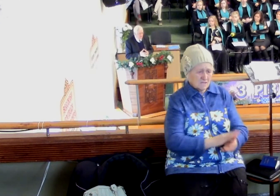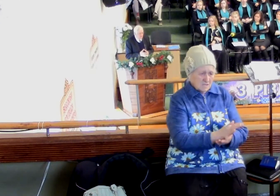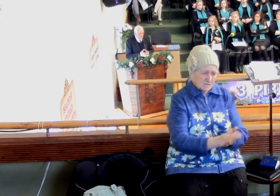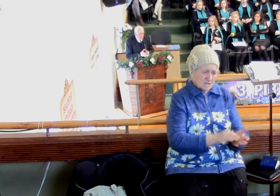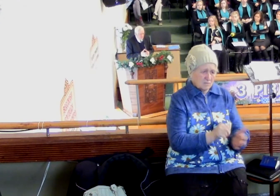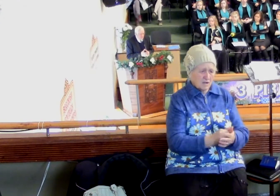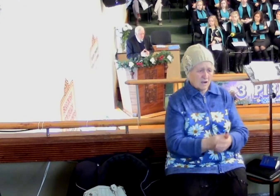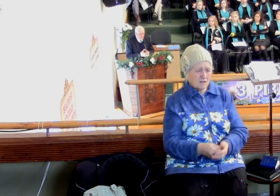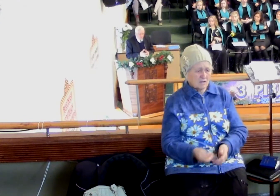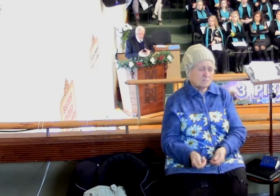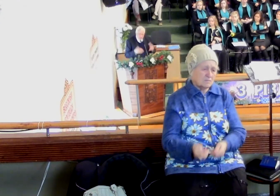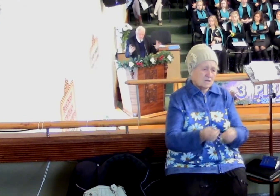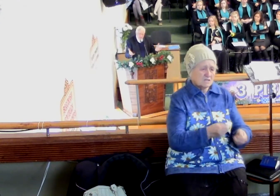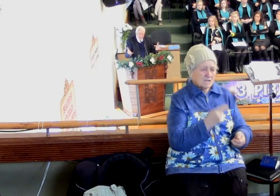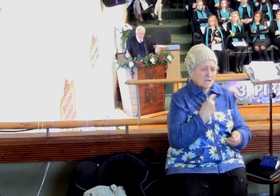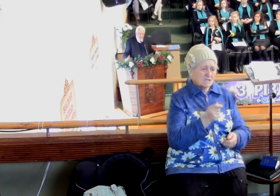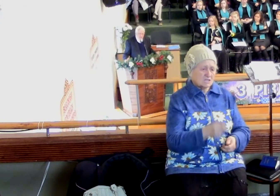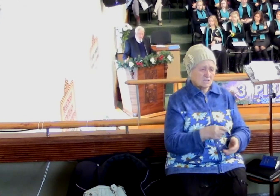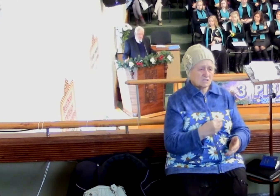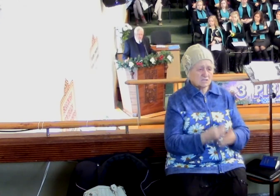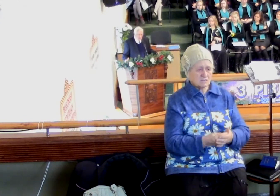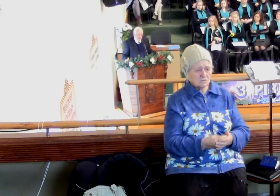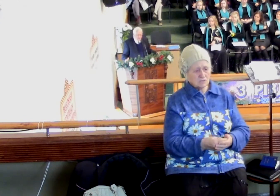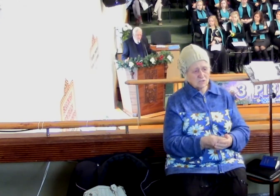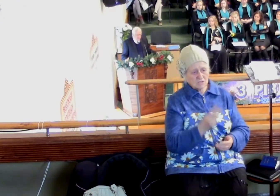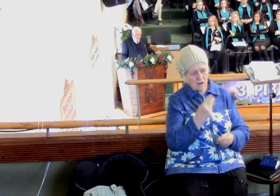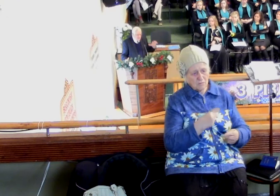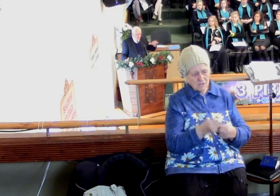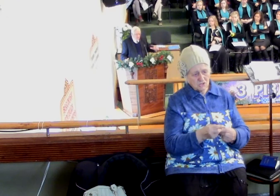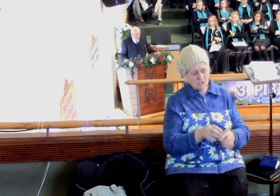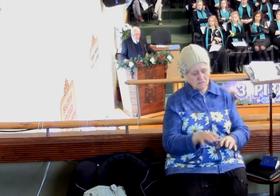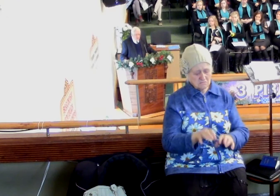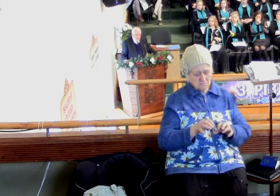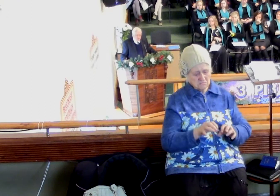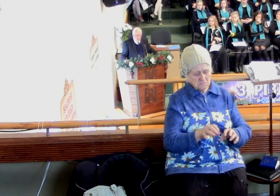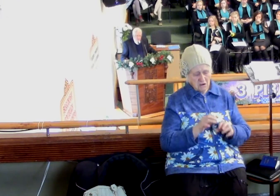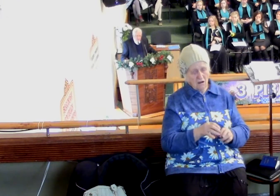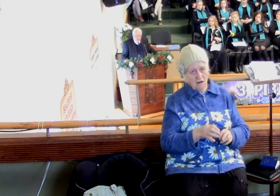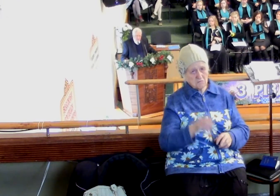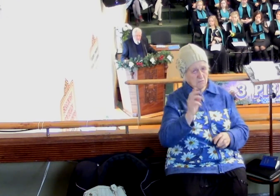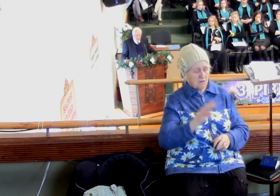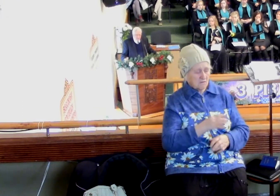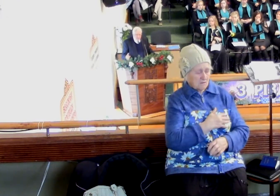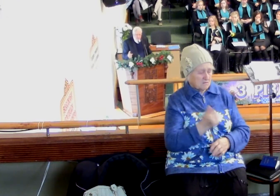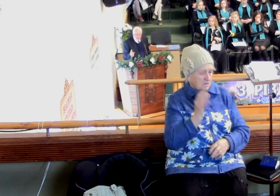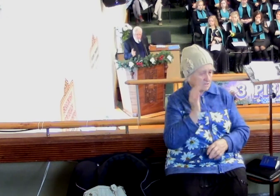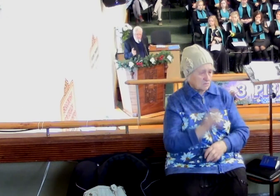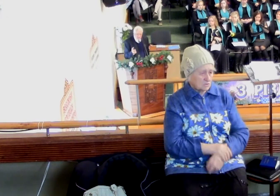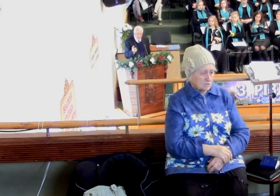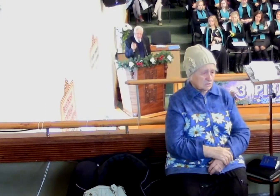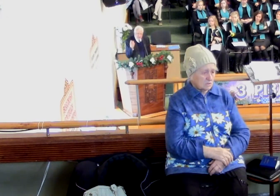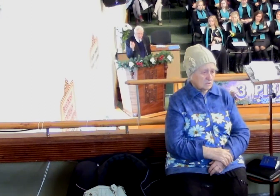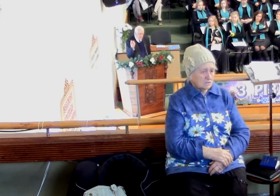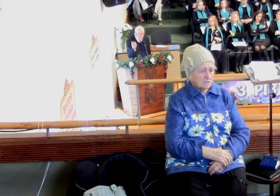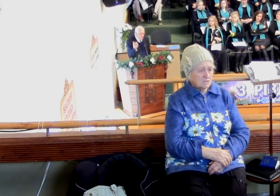грех. Горе приносили этой земле. В прежнее время умолело. Там,